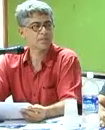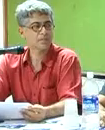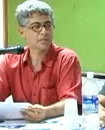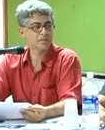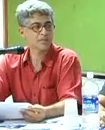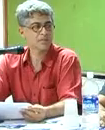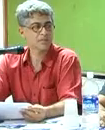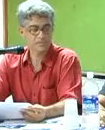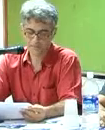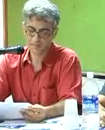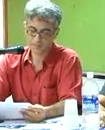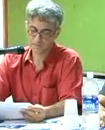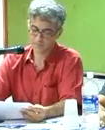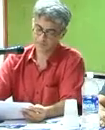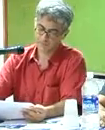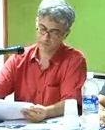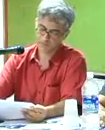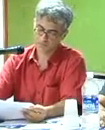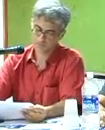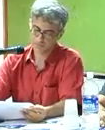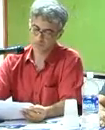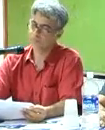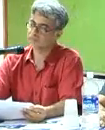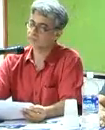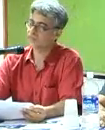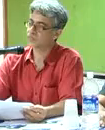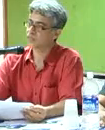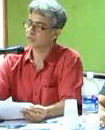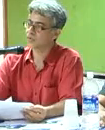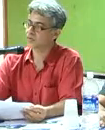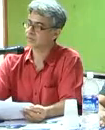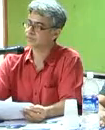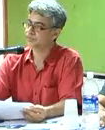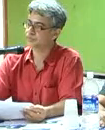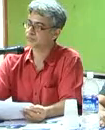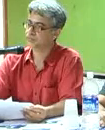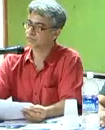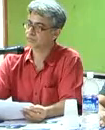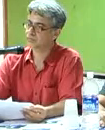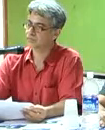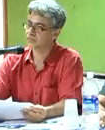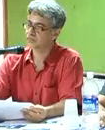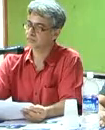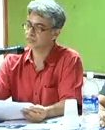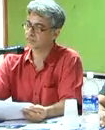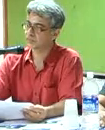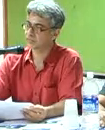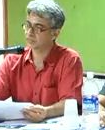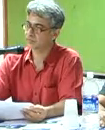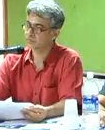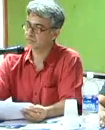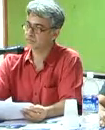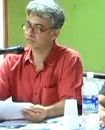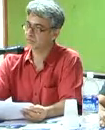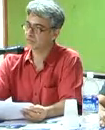मतलब उसका अपना कोई केस नहीं है, मगर जैसे एक विकलांग लोगों की संस्था या कोई एनजीओ या डीपीओ जैसे हम